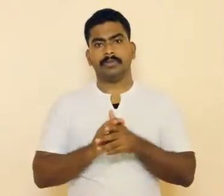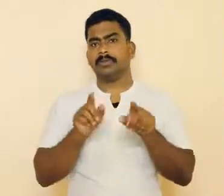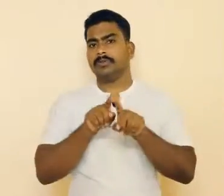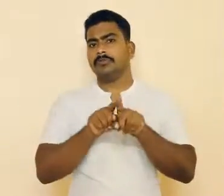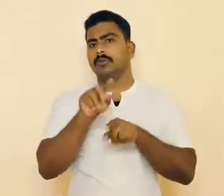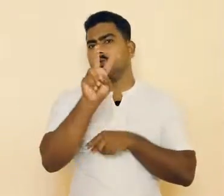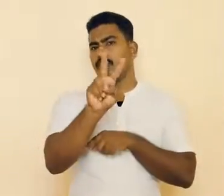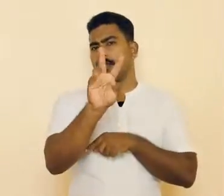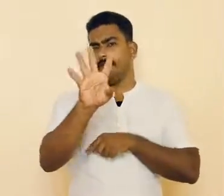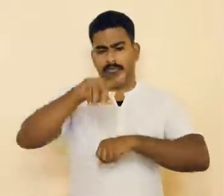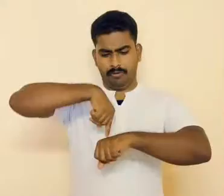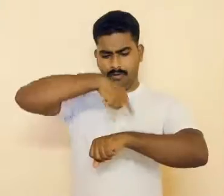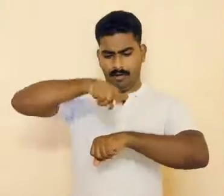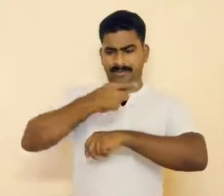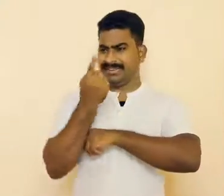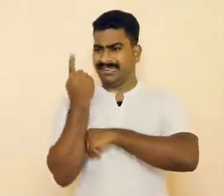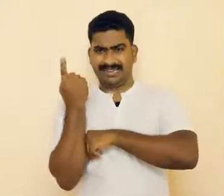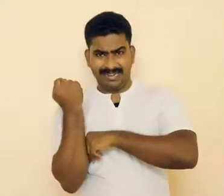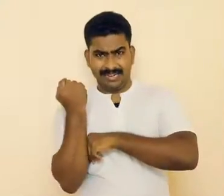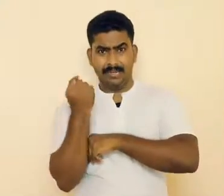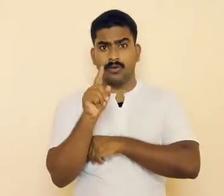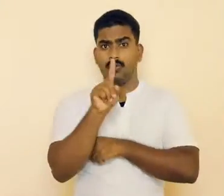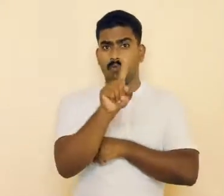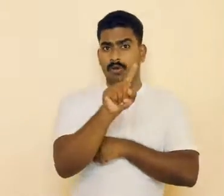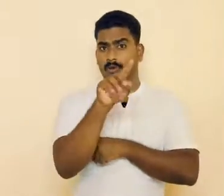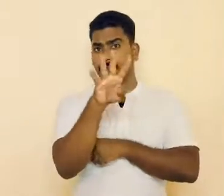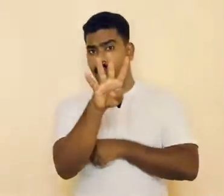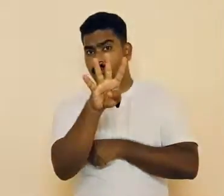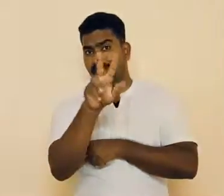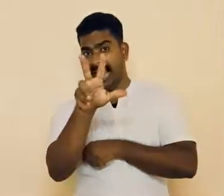24 മണിക്കൂറിൽ രാജ്യത്ത് 148 പേർ മരിച്ചു.